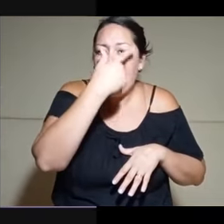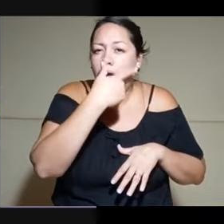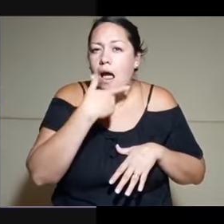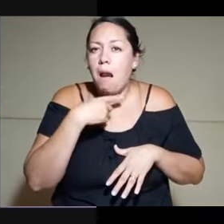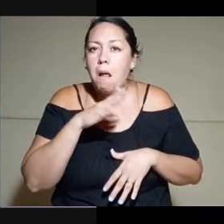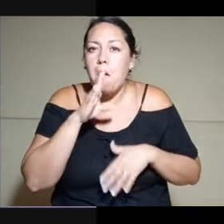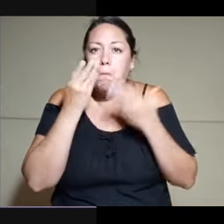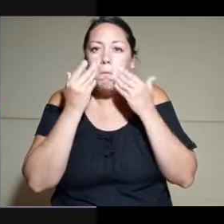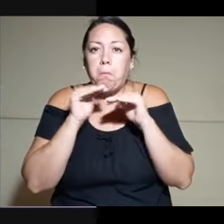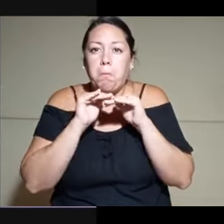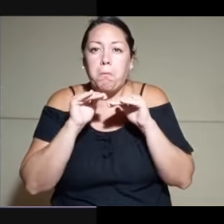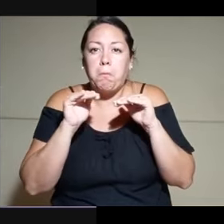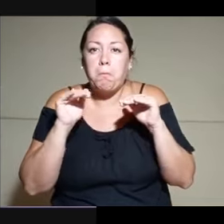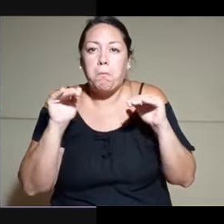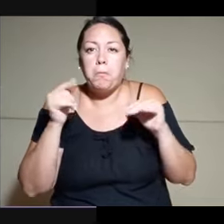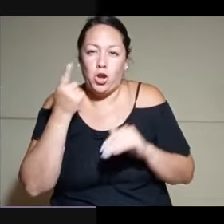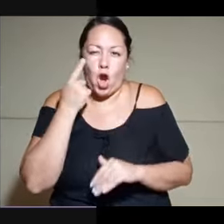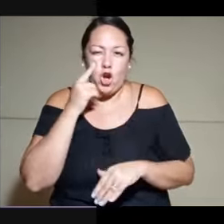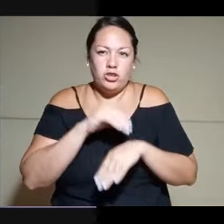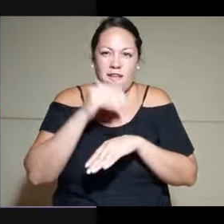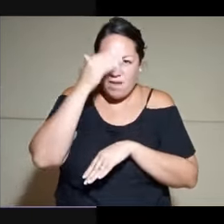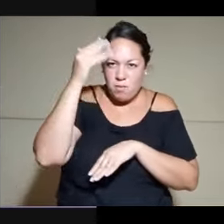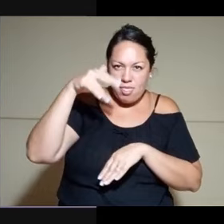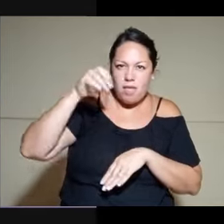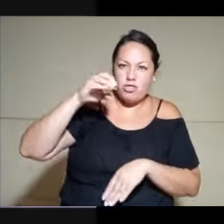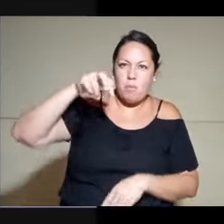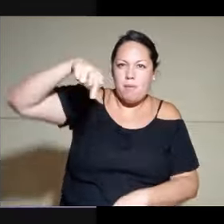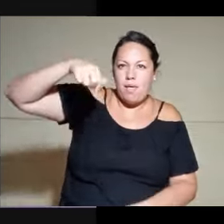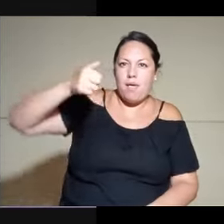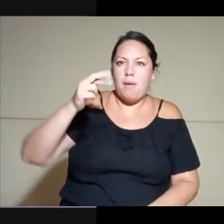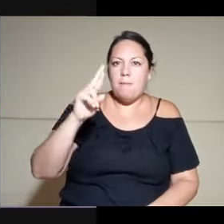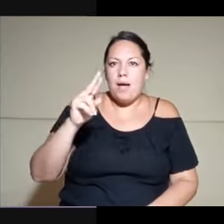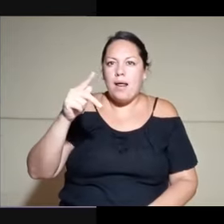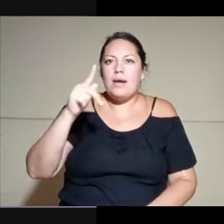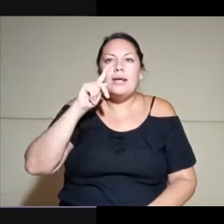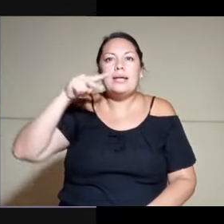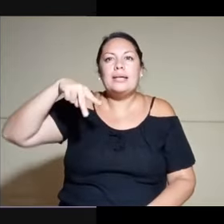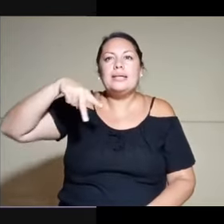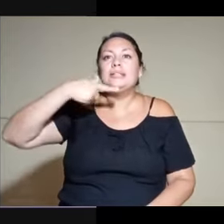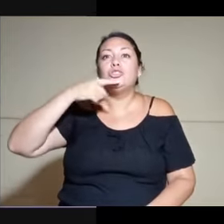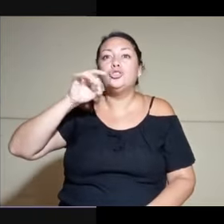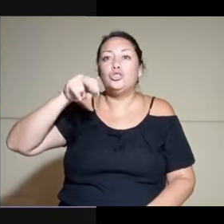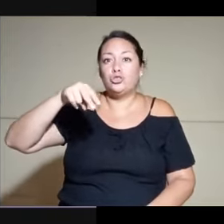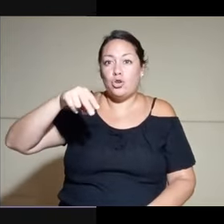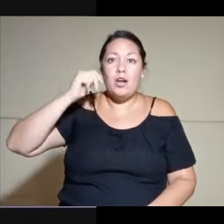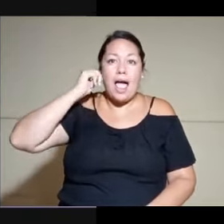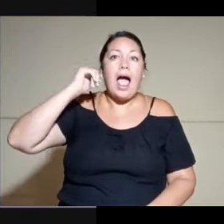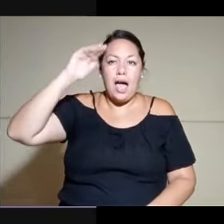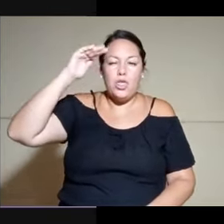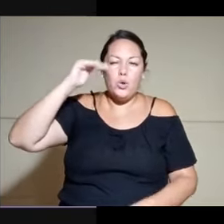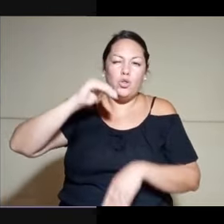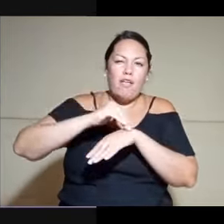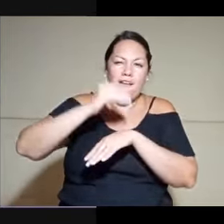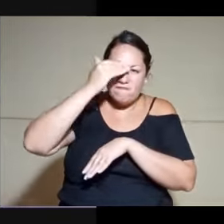lento, la inexpresividad del rostro. Todo esto que ustedes ven, ¿han escuchado sobre la enfermedad del Parkinson? La